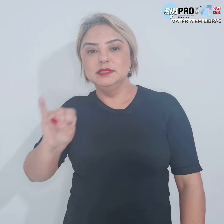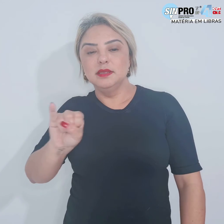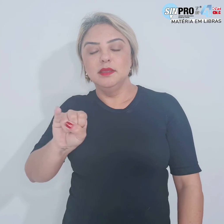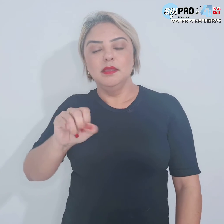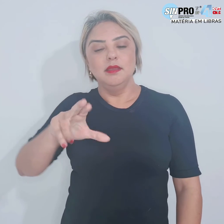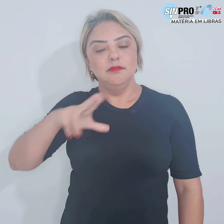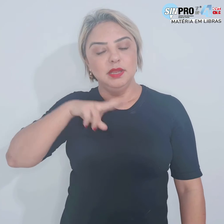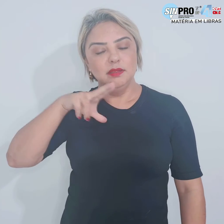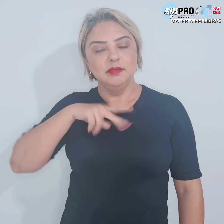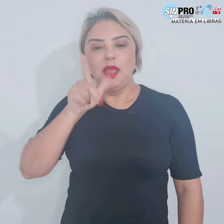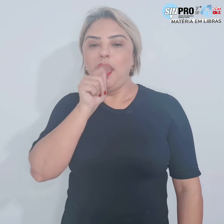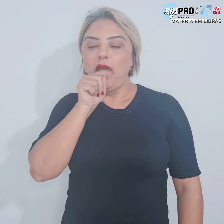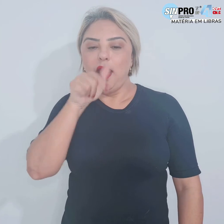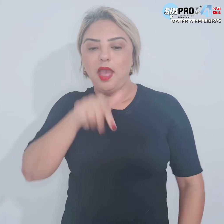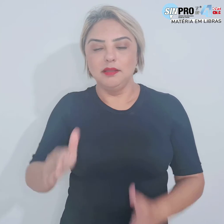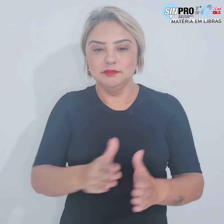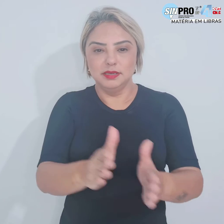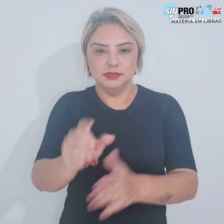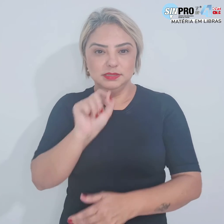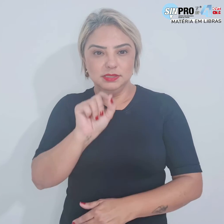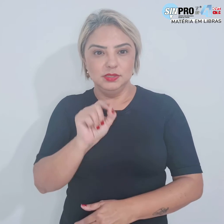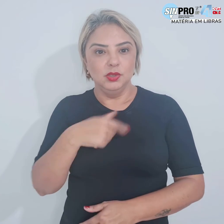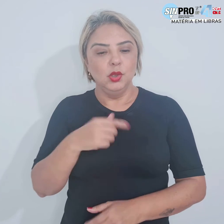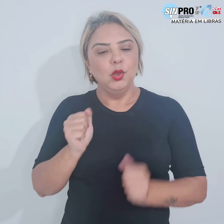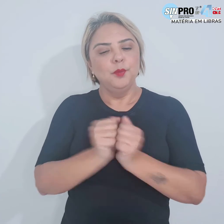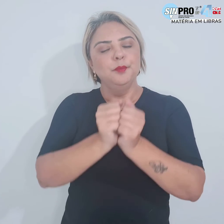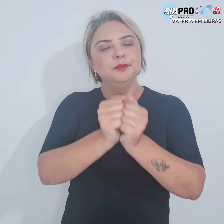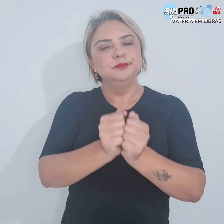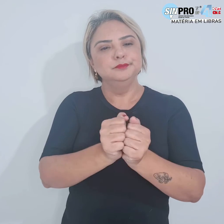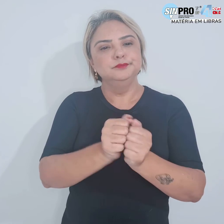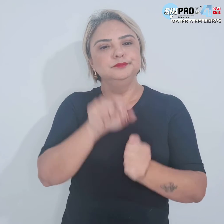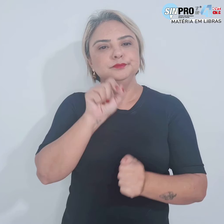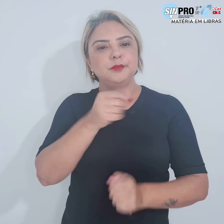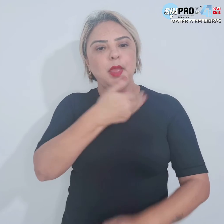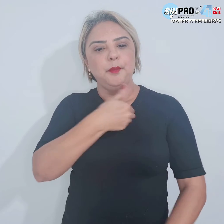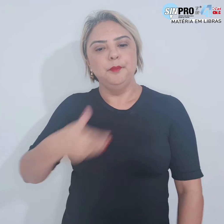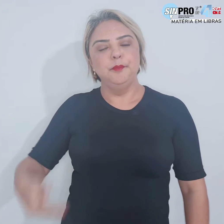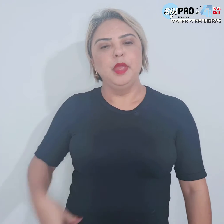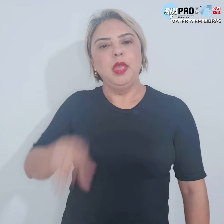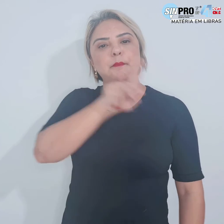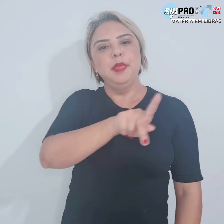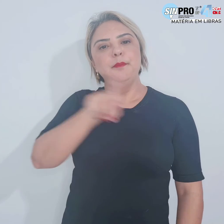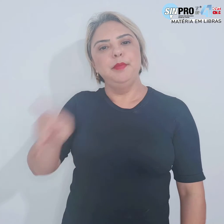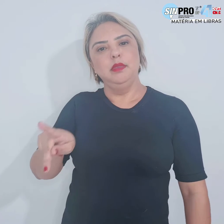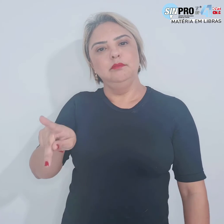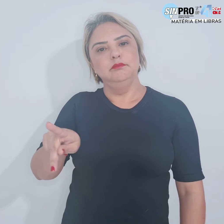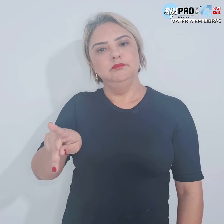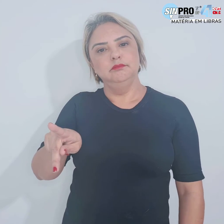Pepsi para privatizar a água por meio de parcerias